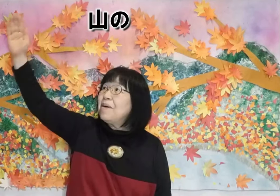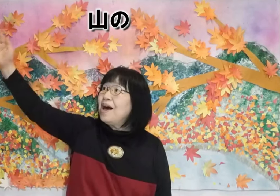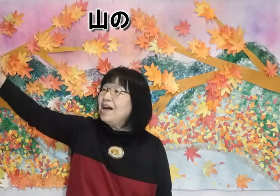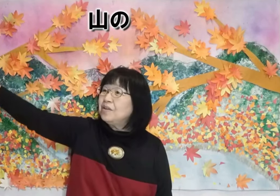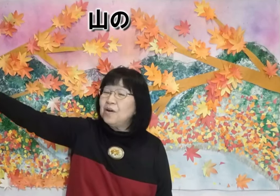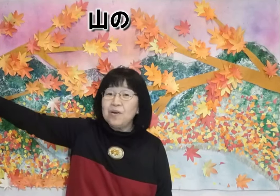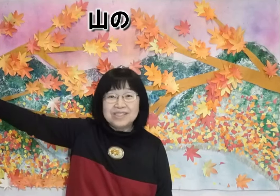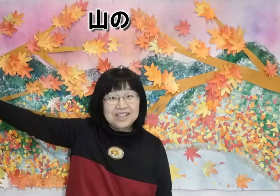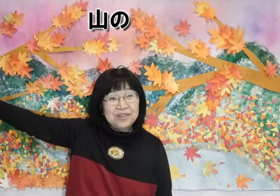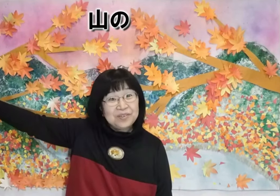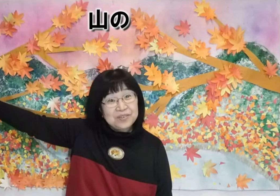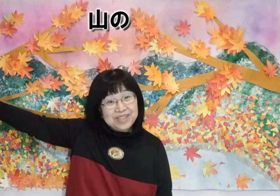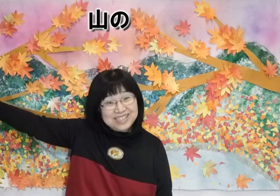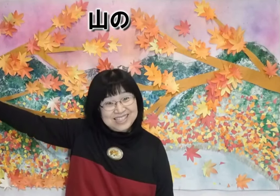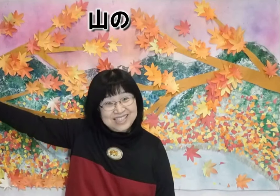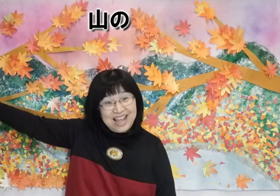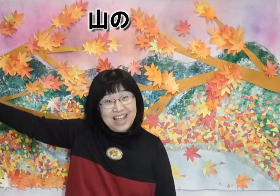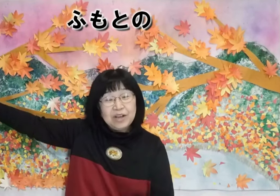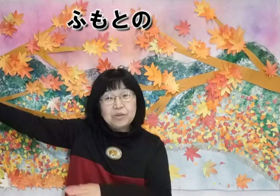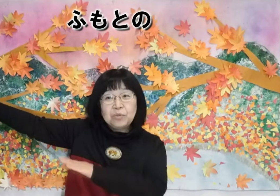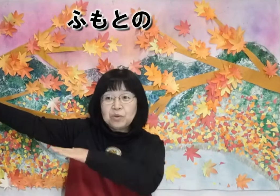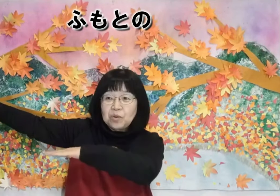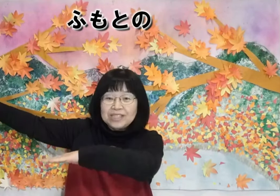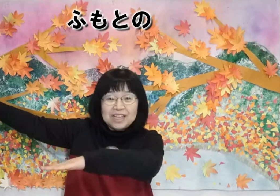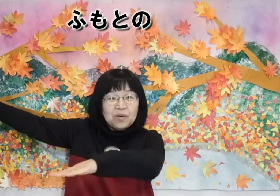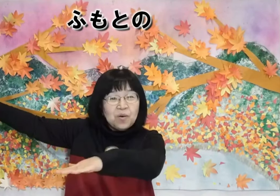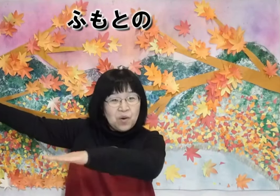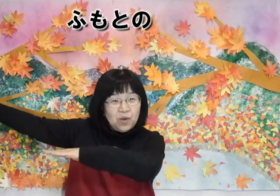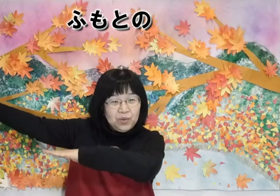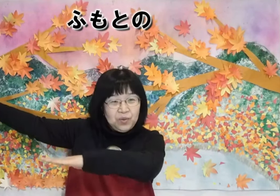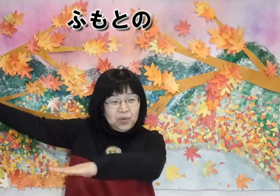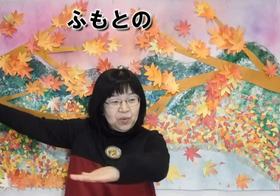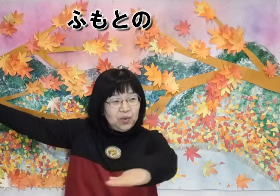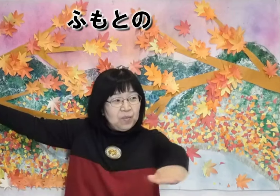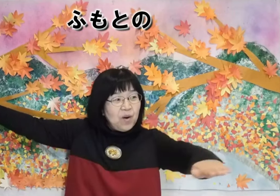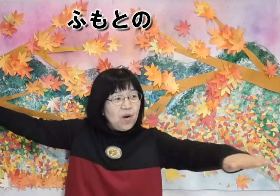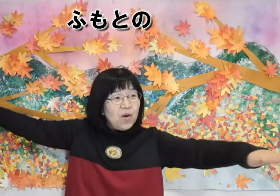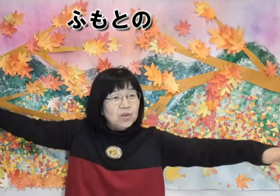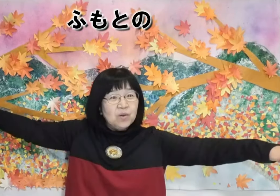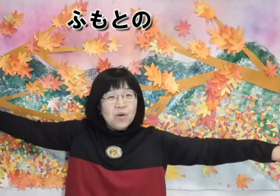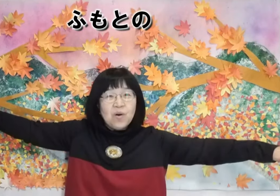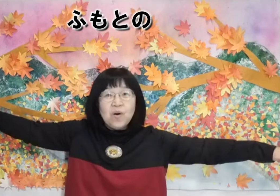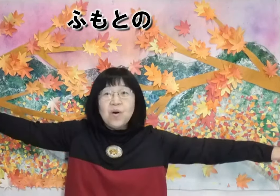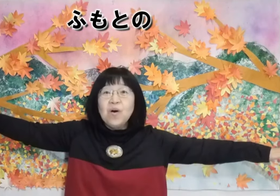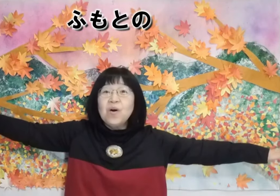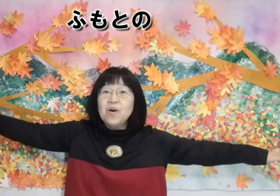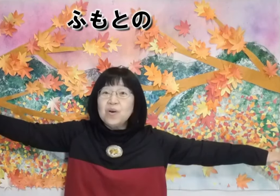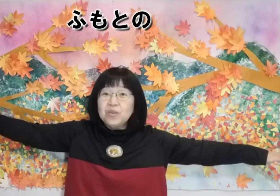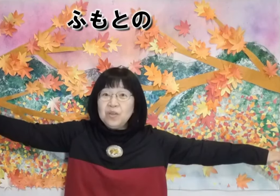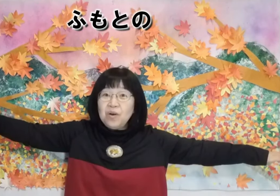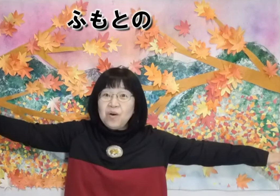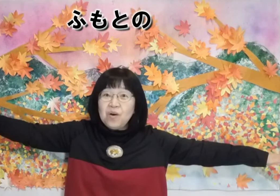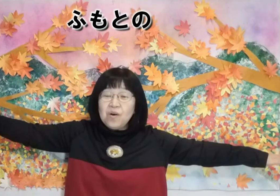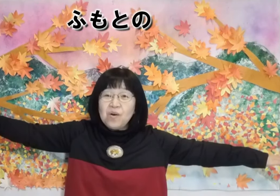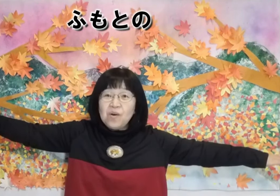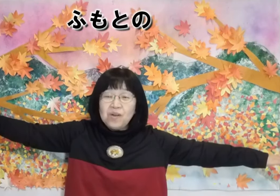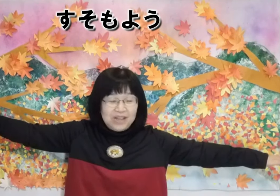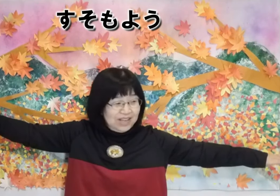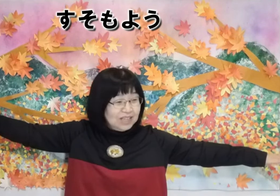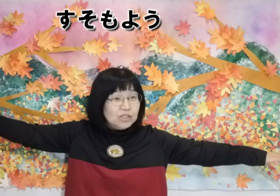山の、先ほどと同じですね、ふもとは下の方、ふもとの裾